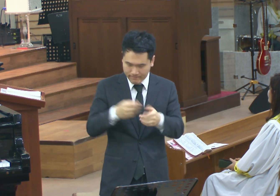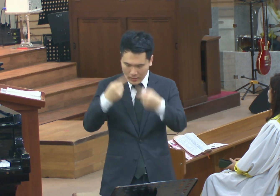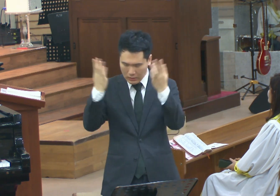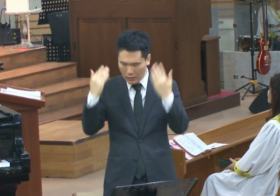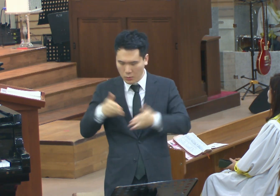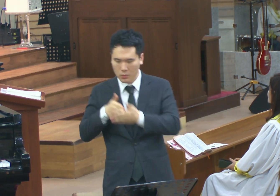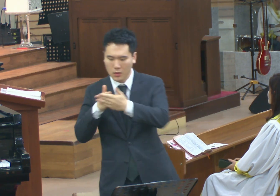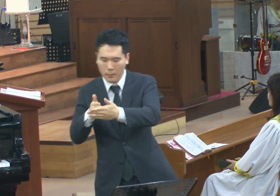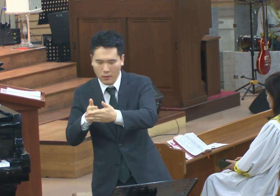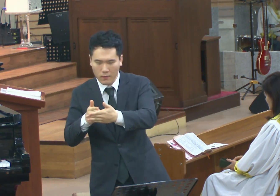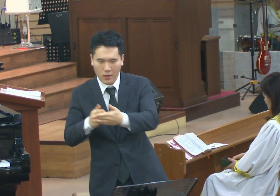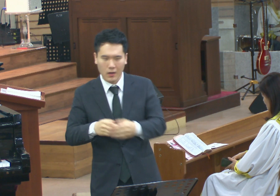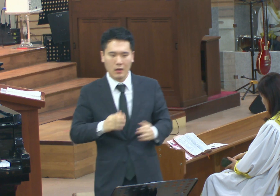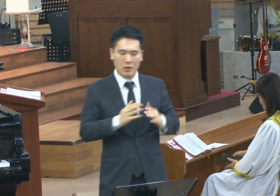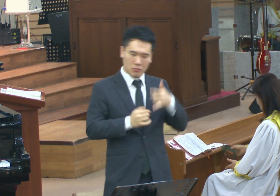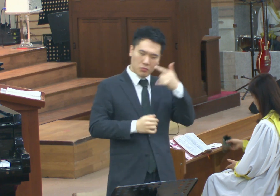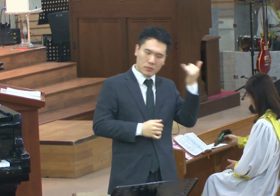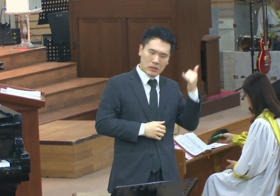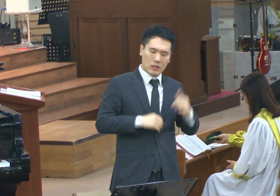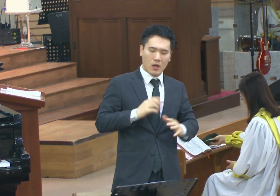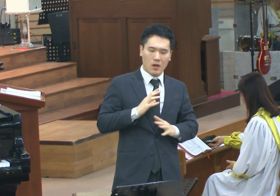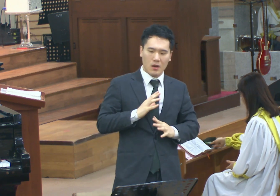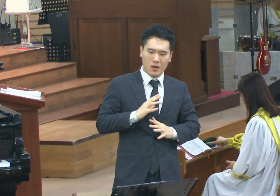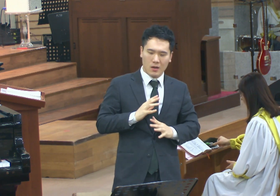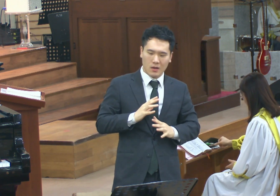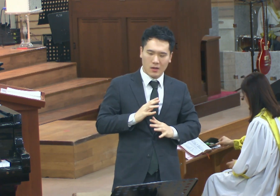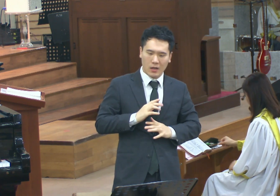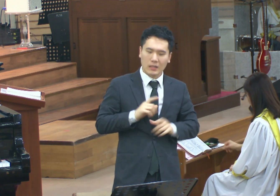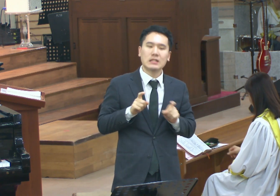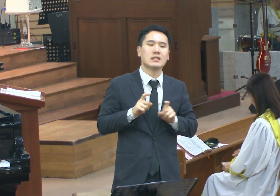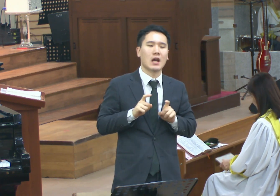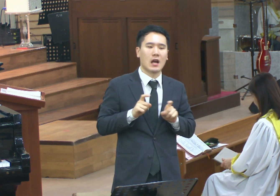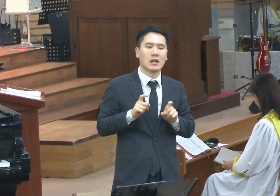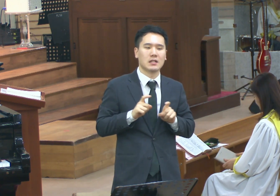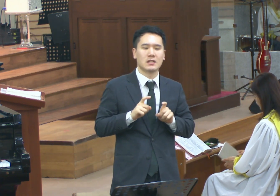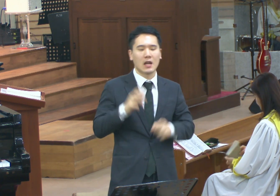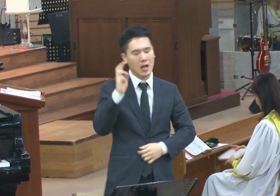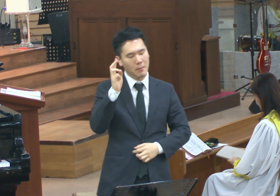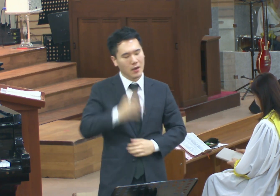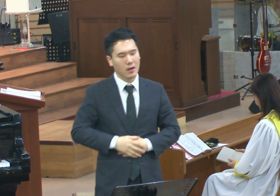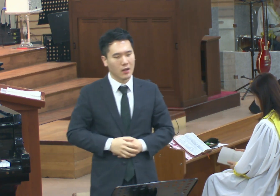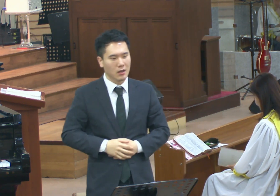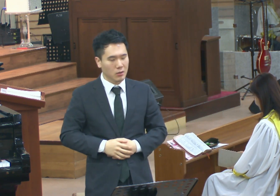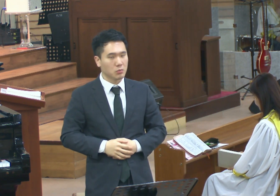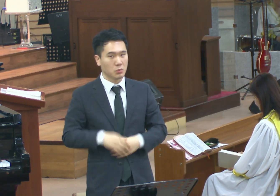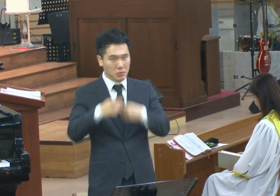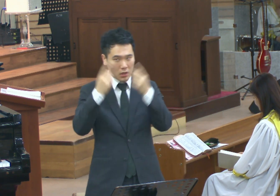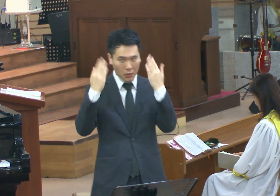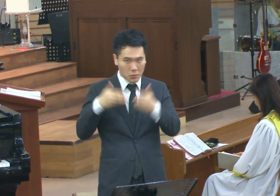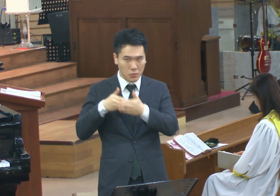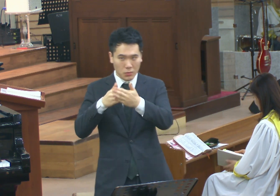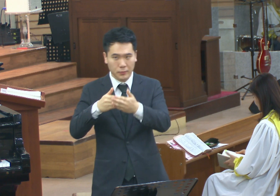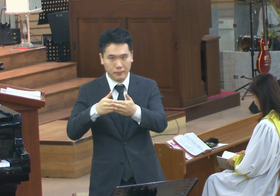되고 그리고 졸업과 함께 취업하고 가정을 이루고 이런 과정을 통해서 우리